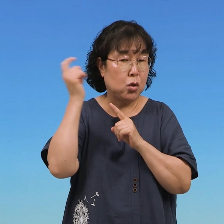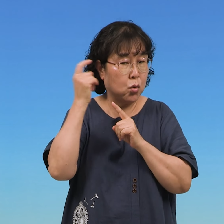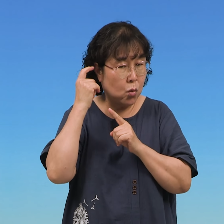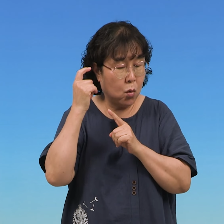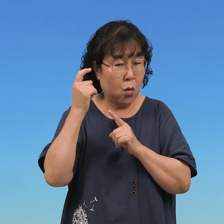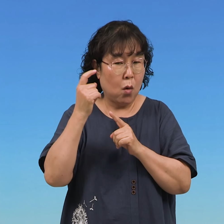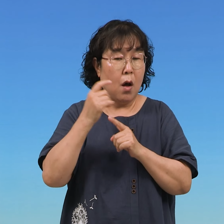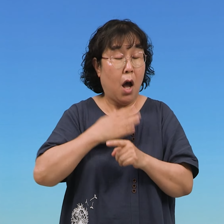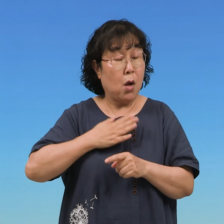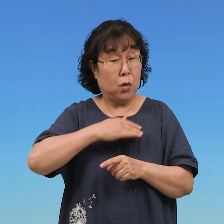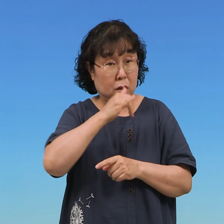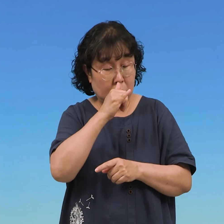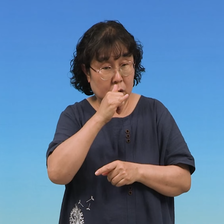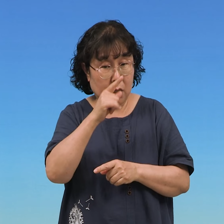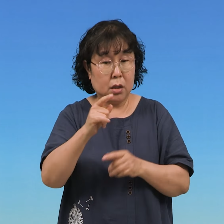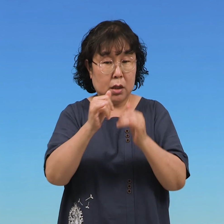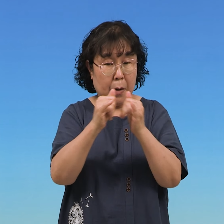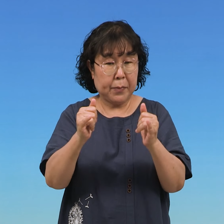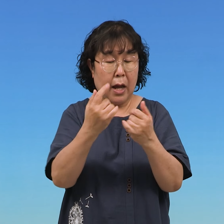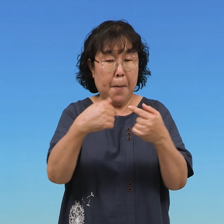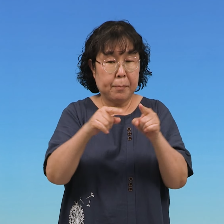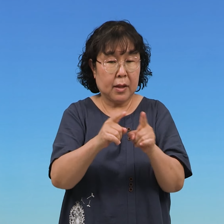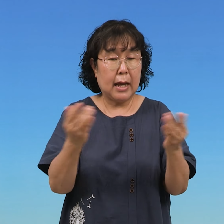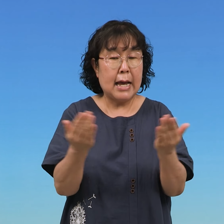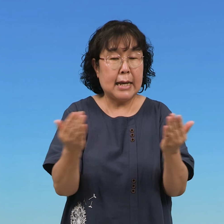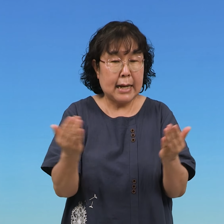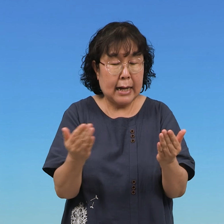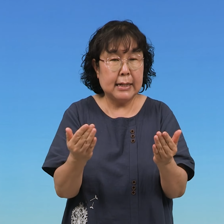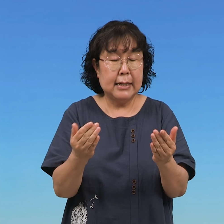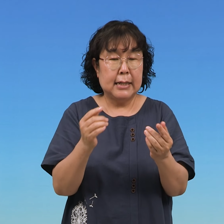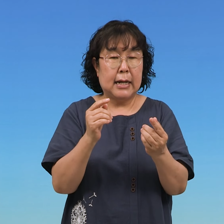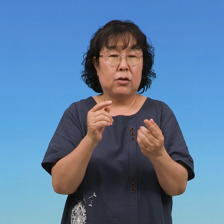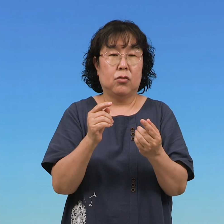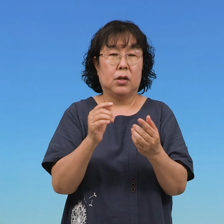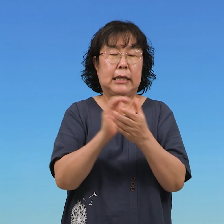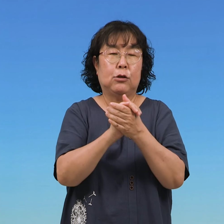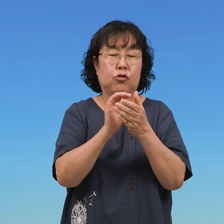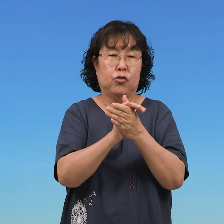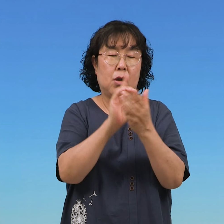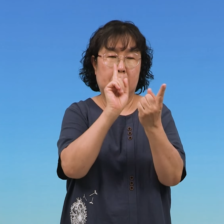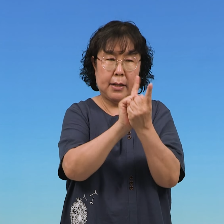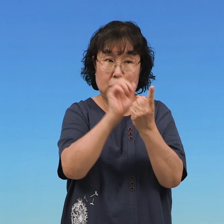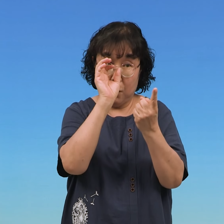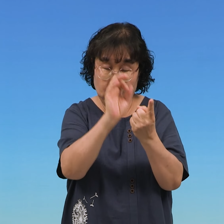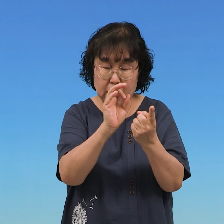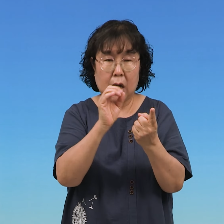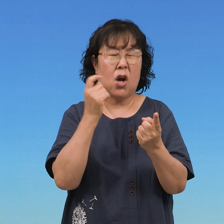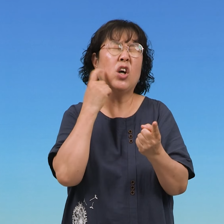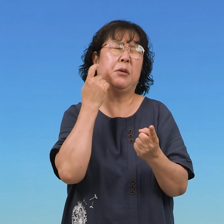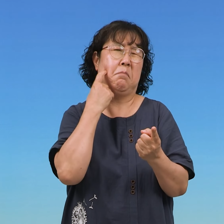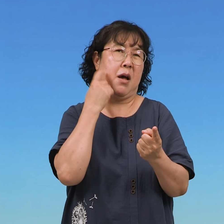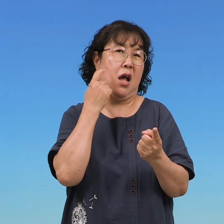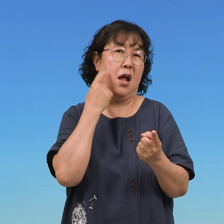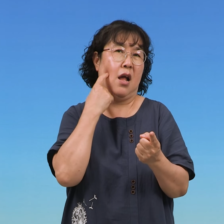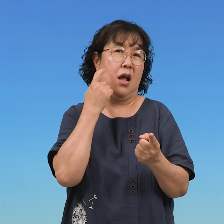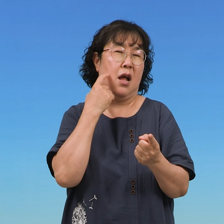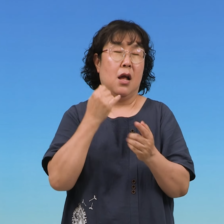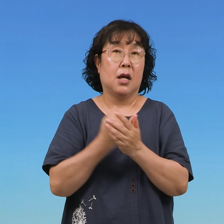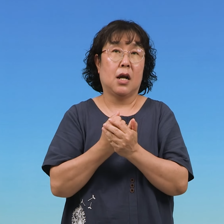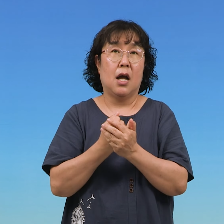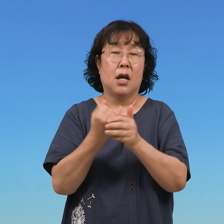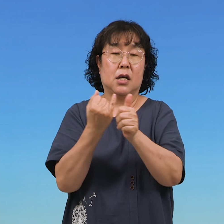같이 사역하는 가까운 분들을 만나보니까 그게 완전히 틀린 이야기라는 거예요. 멀쩡한